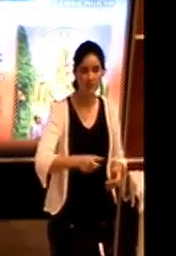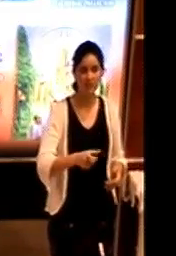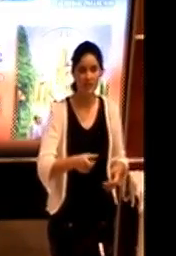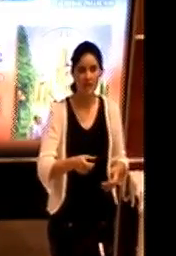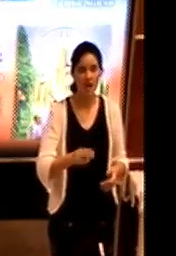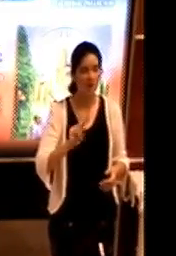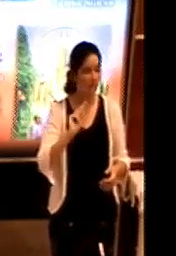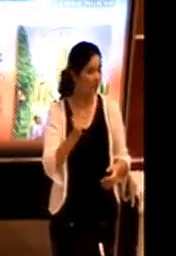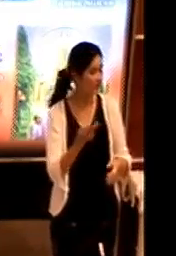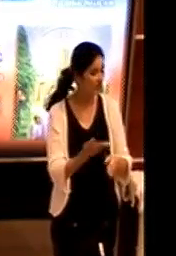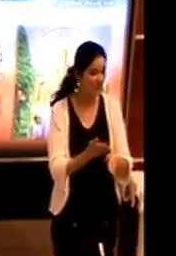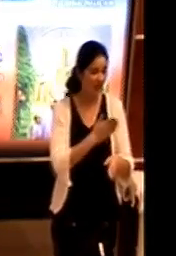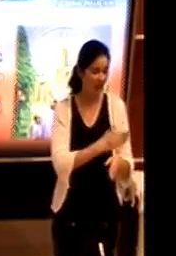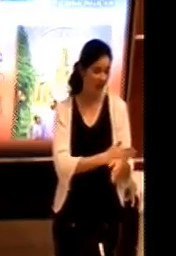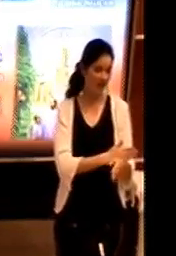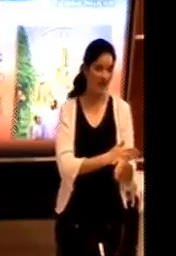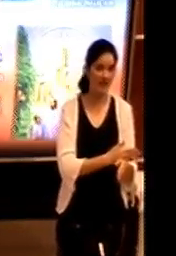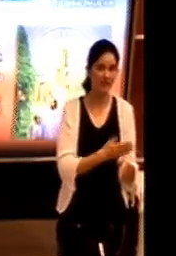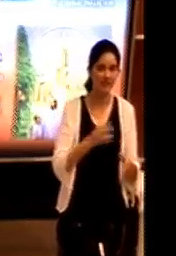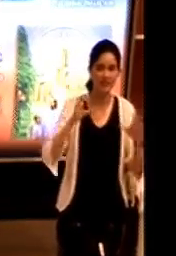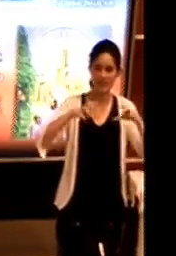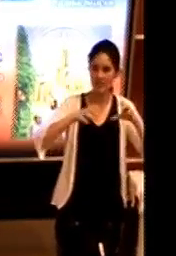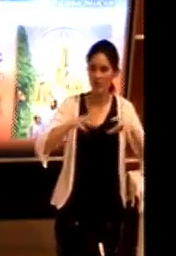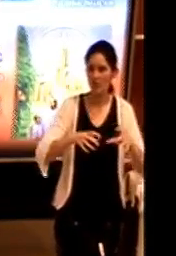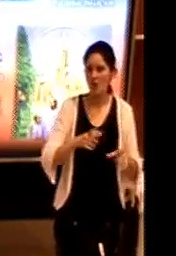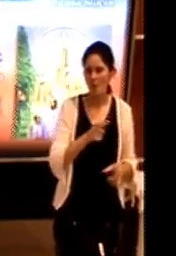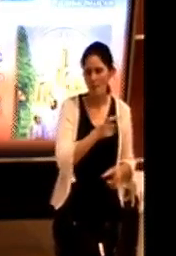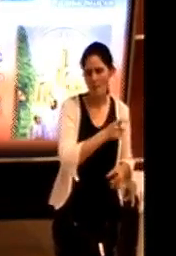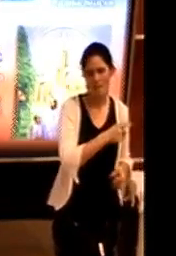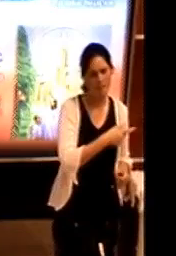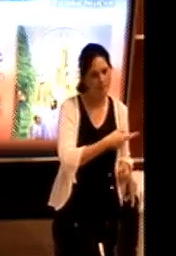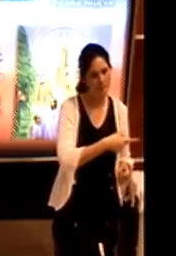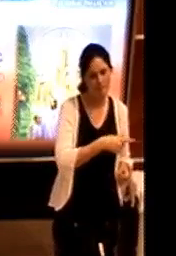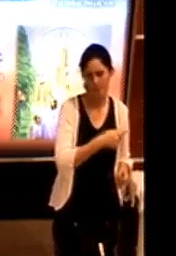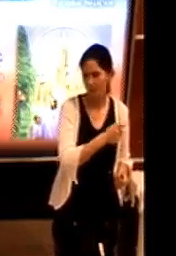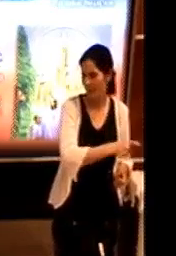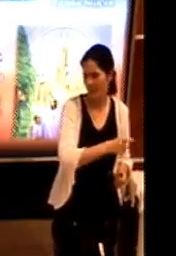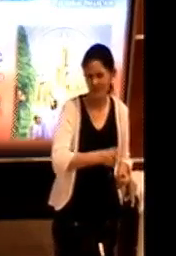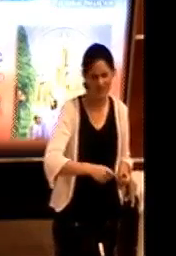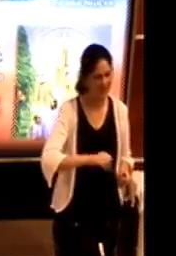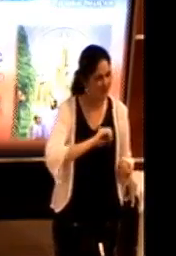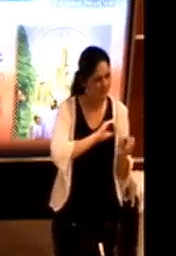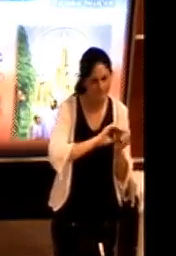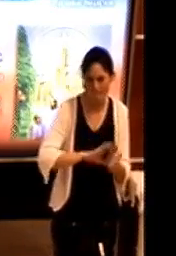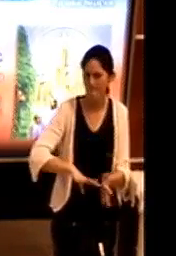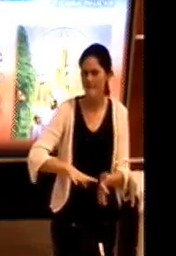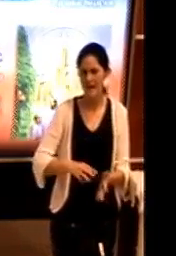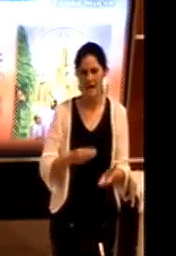supuesto. Pero no fue una generación perversa en extremo. Pero Dios habla. La Biblia dice,